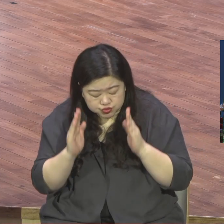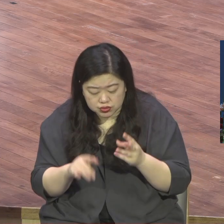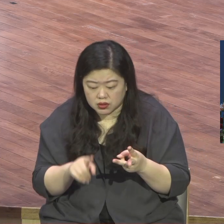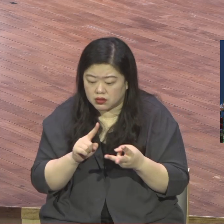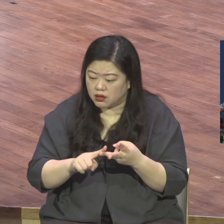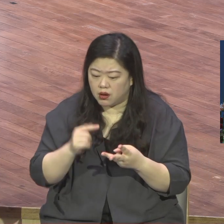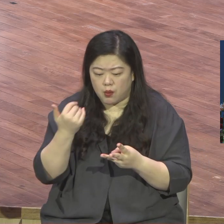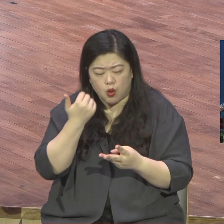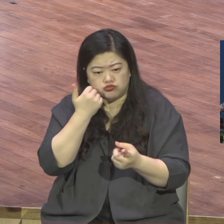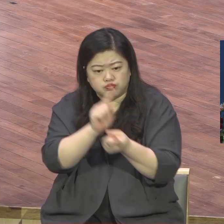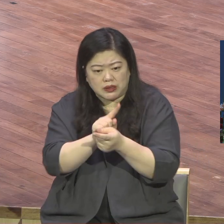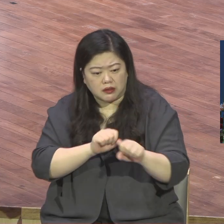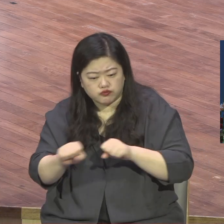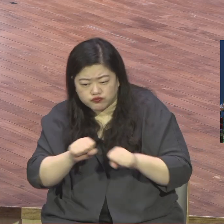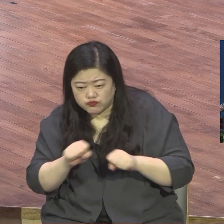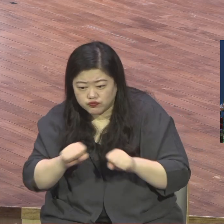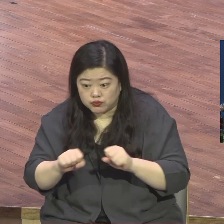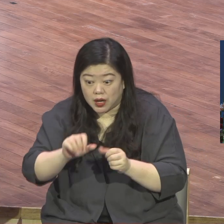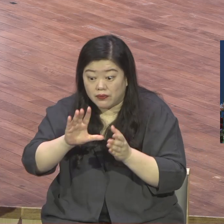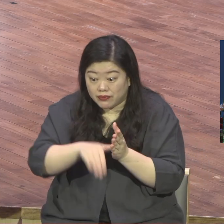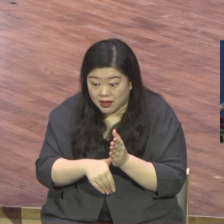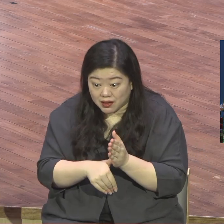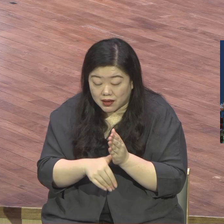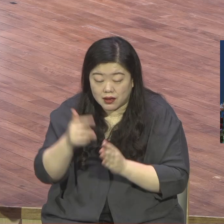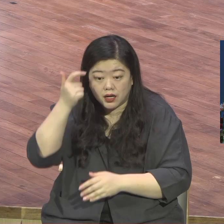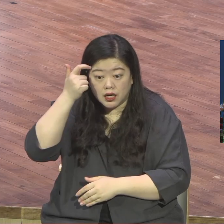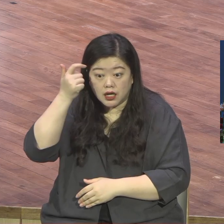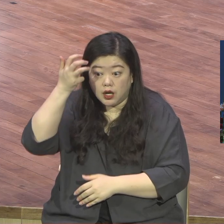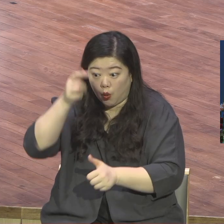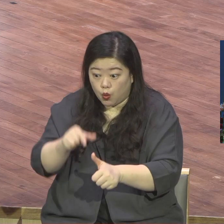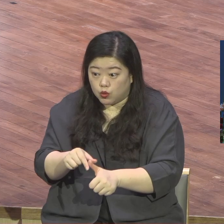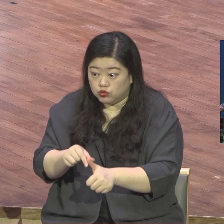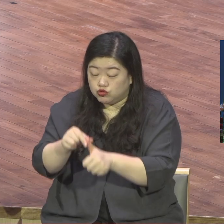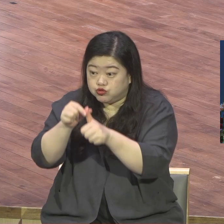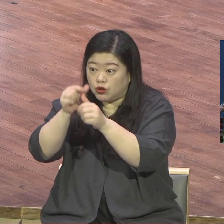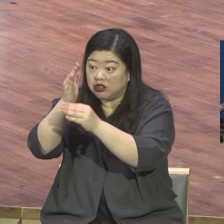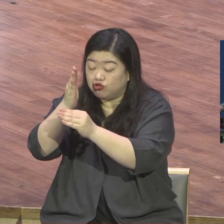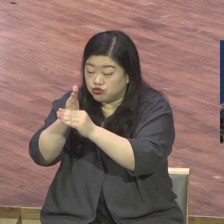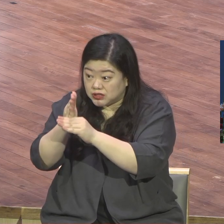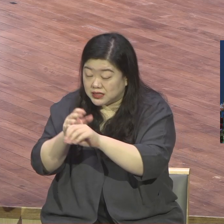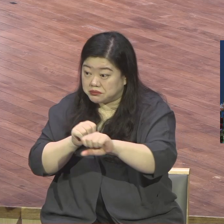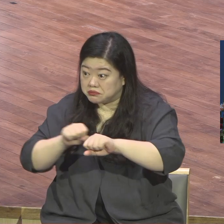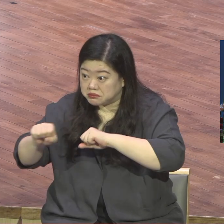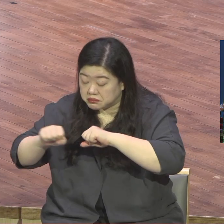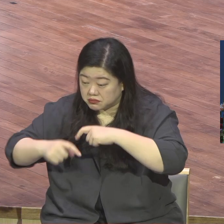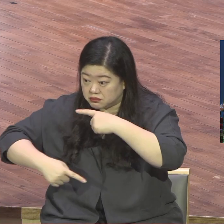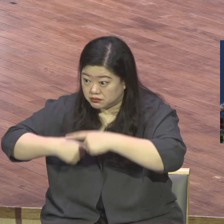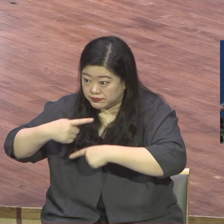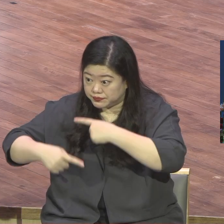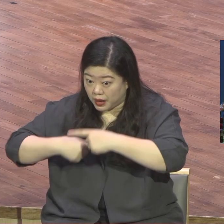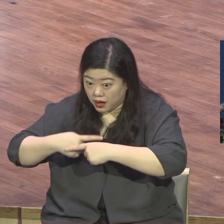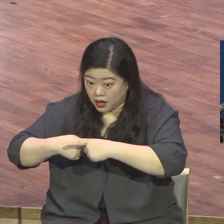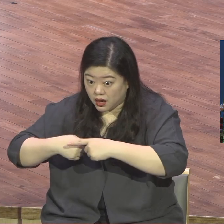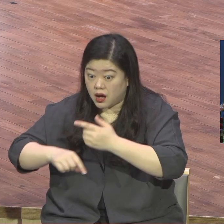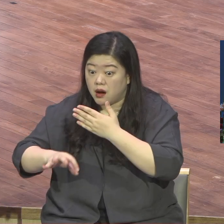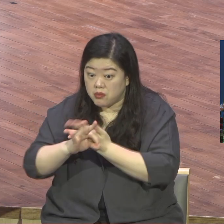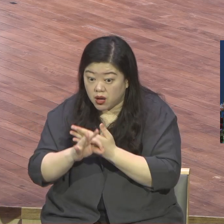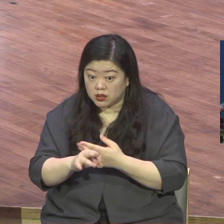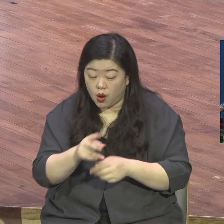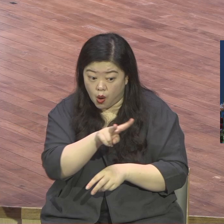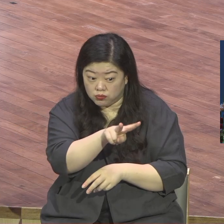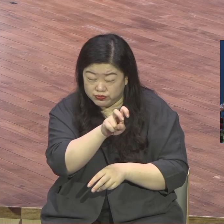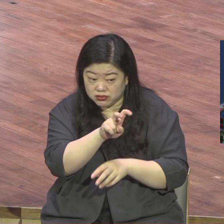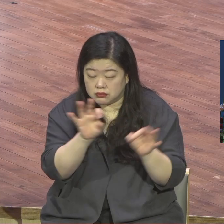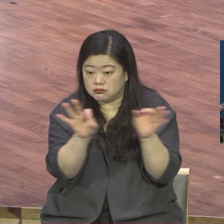하든 한 영혼 구원, 생명 구원, 하나님과 원수 관계를 어떻게